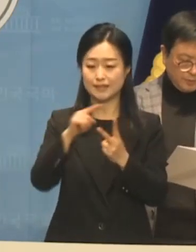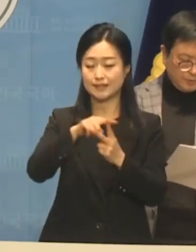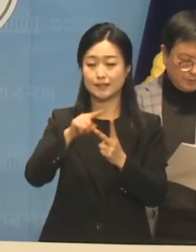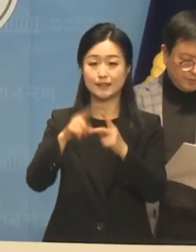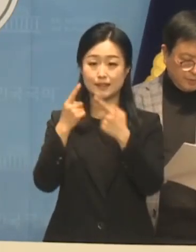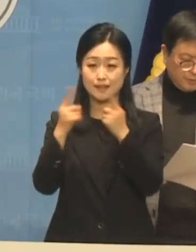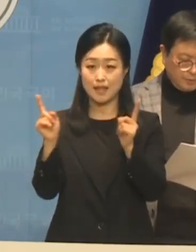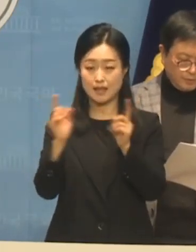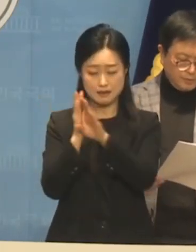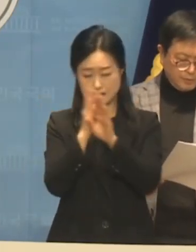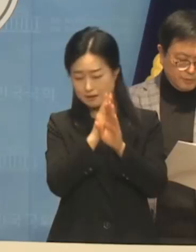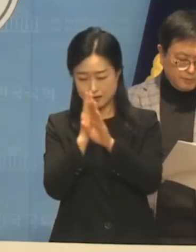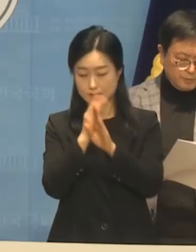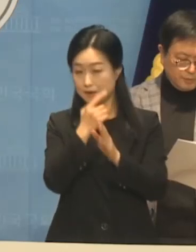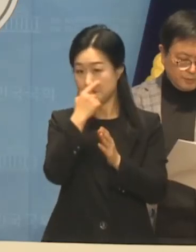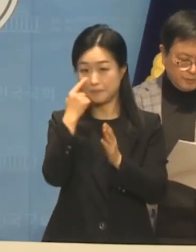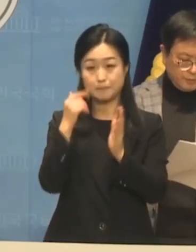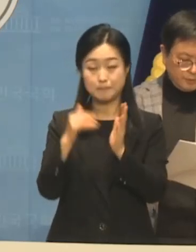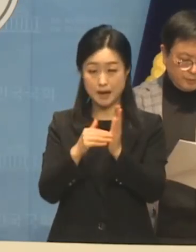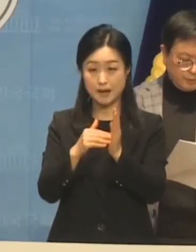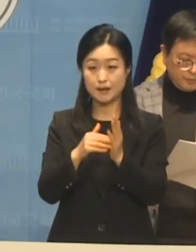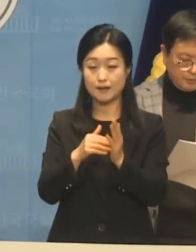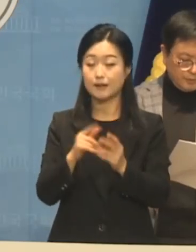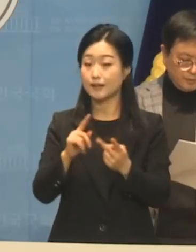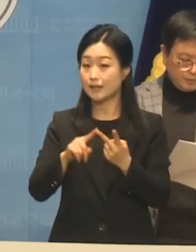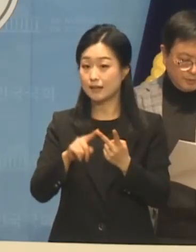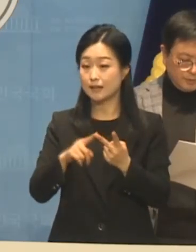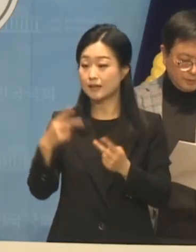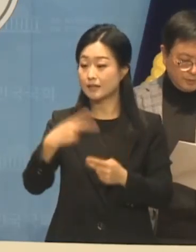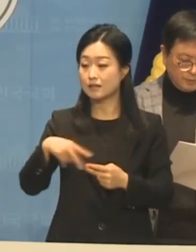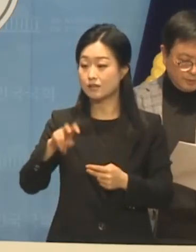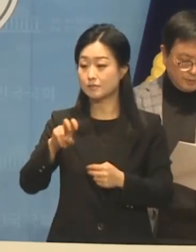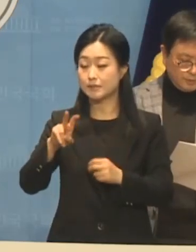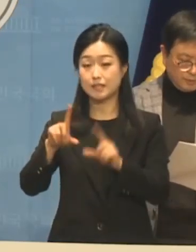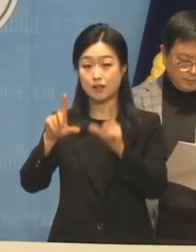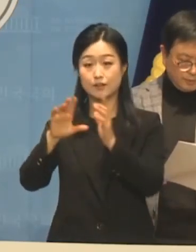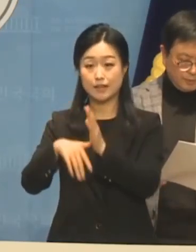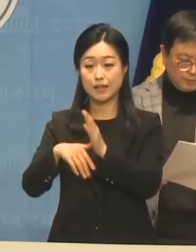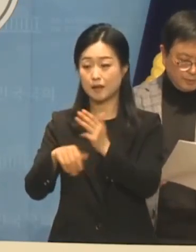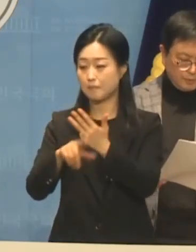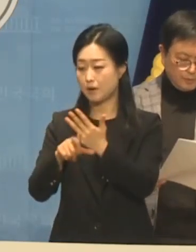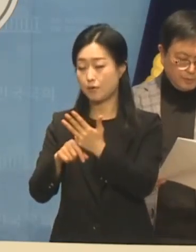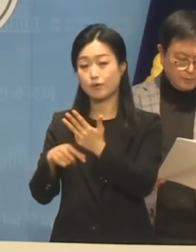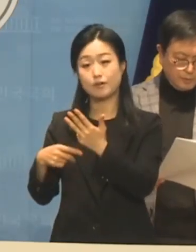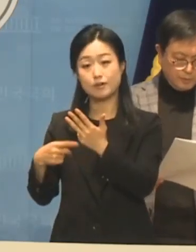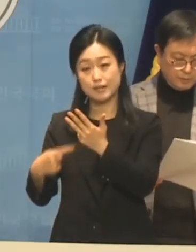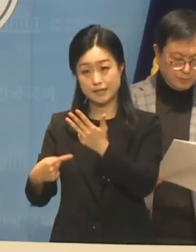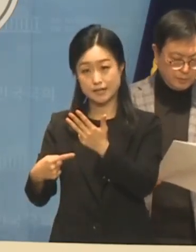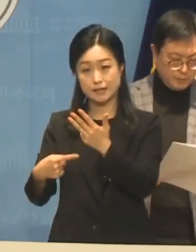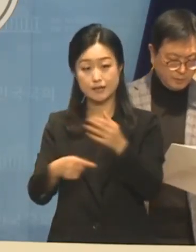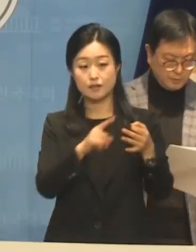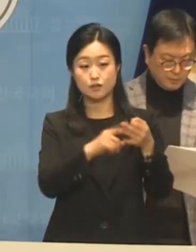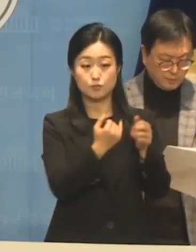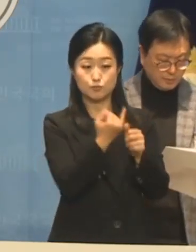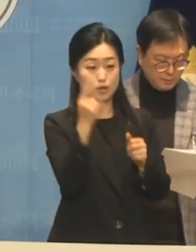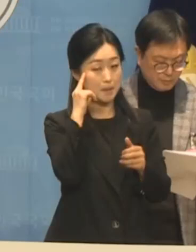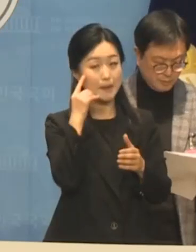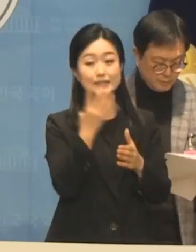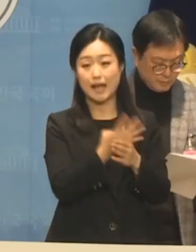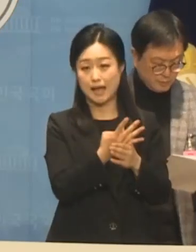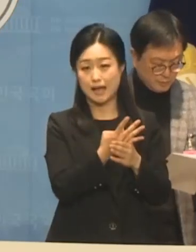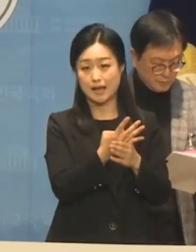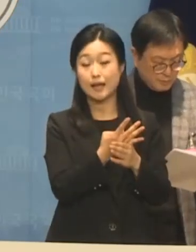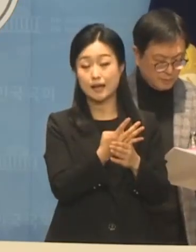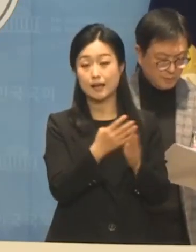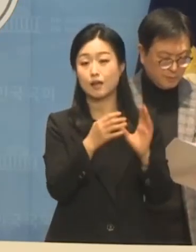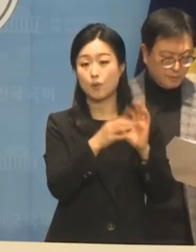목도하였습니다. 국민대는 지난 2022년 8월 1일 김 여사의 박사학위 논문에